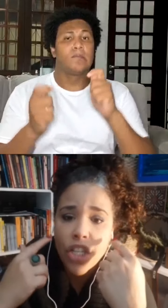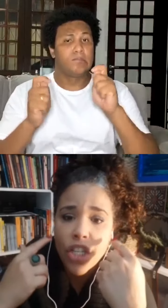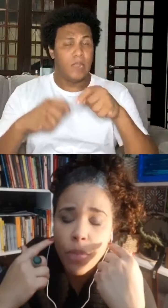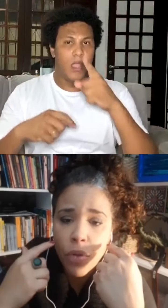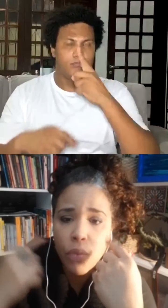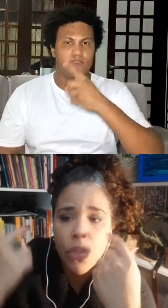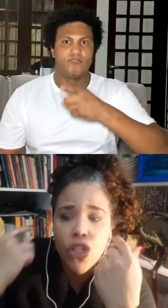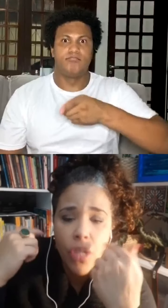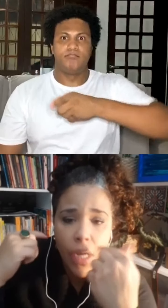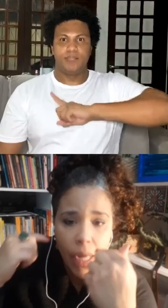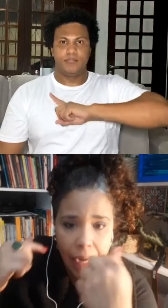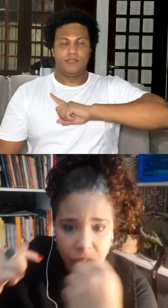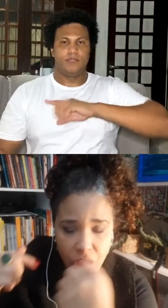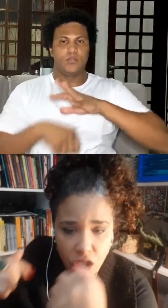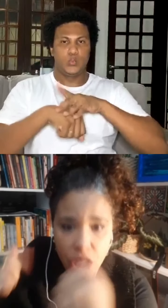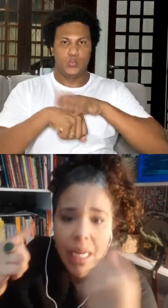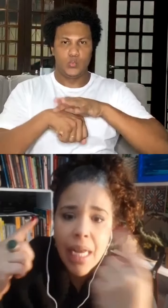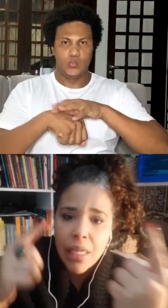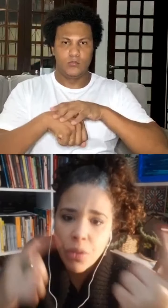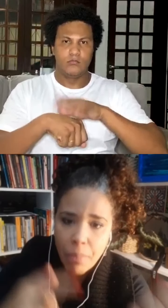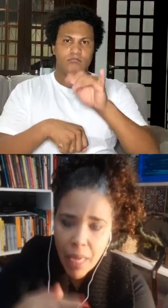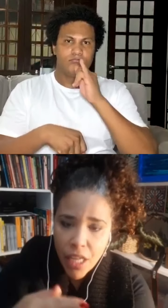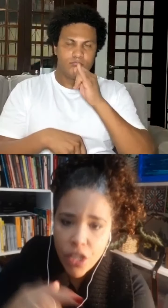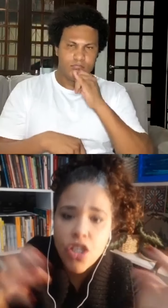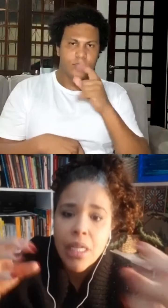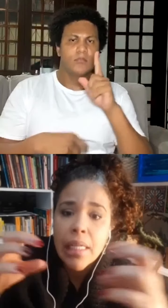gente produz na vagina e no